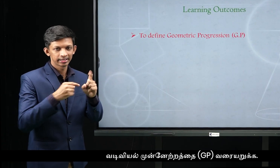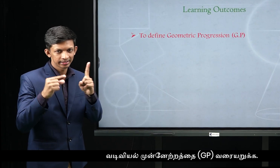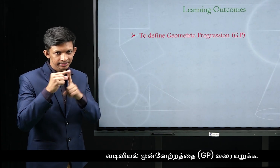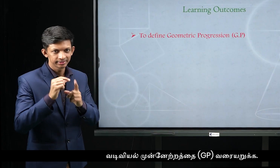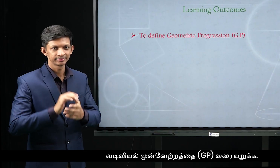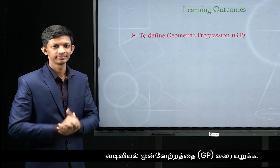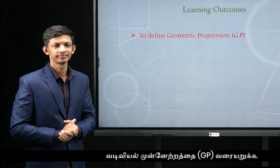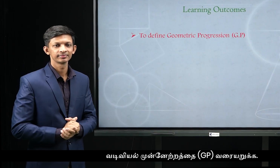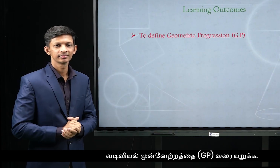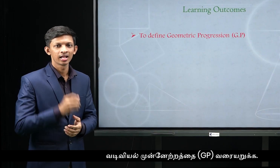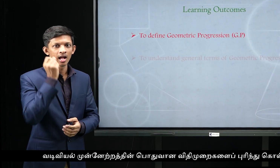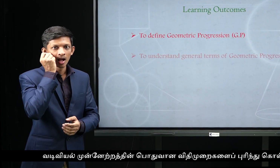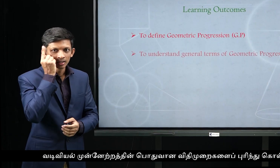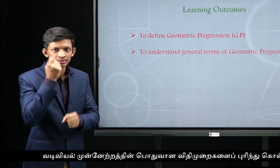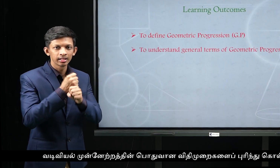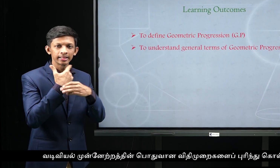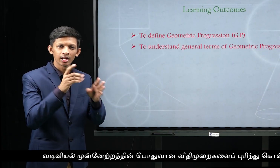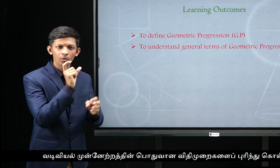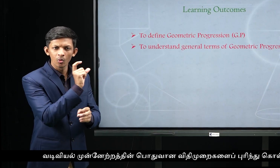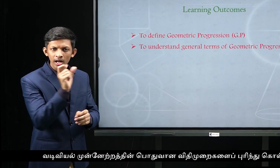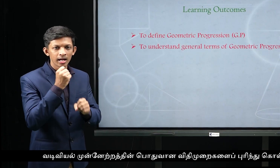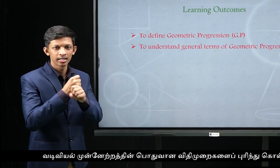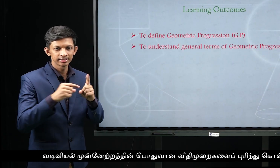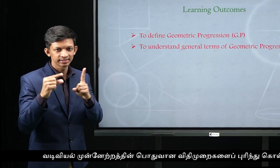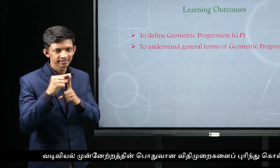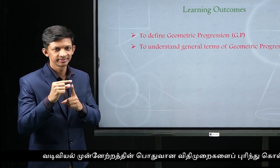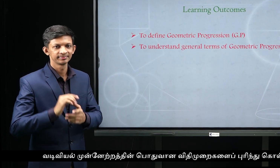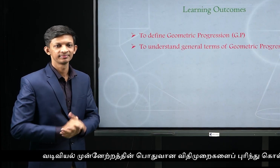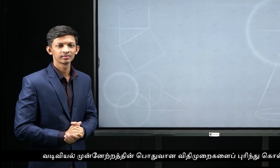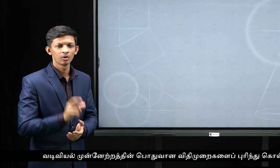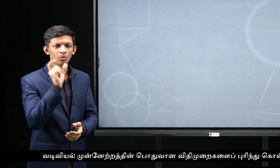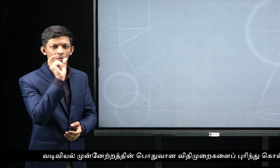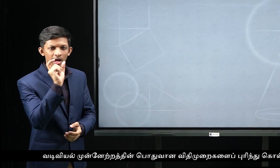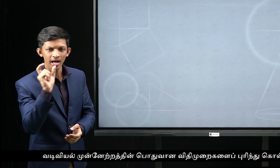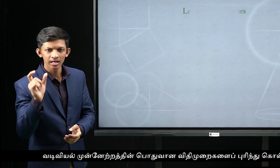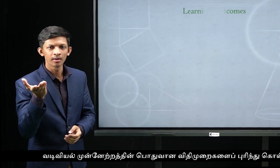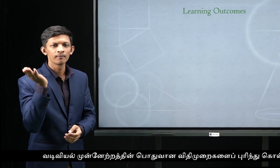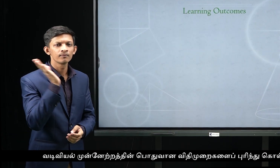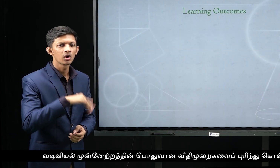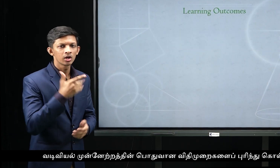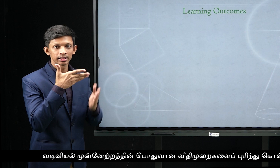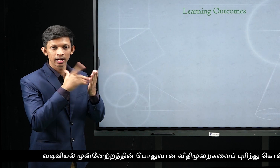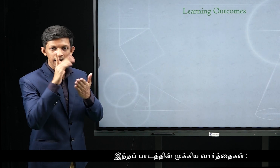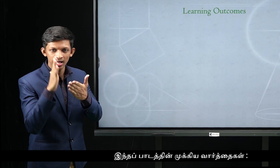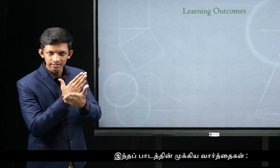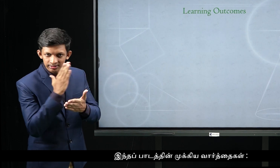GP வரையறுக்க. வடிவியல் முன்னேற்றத்தில் பொதுவான விதிமுறைகளை புரிந்து கொள்ள முடியும். இந்த